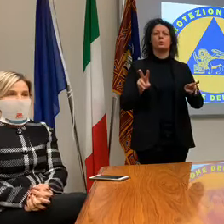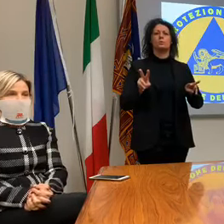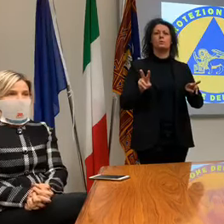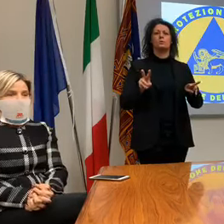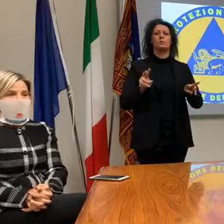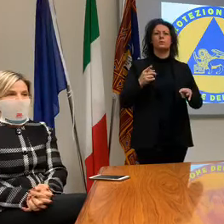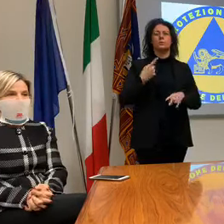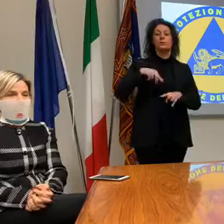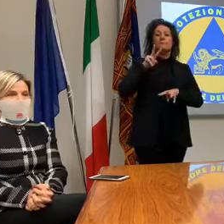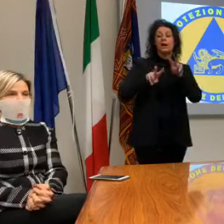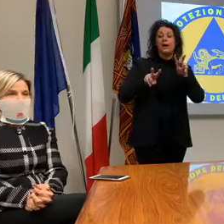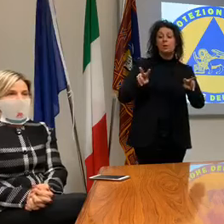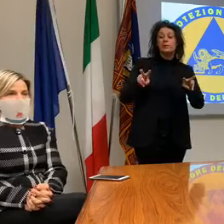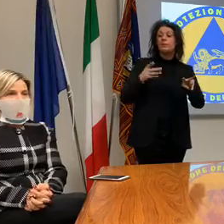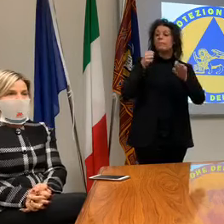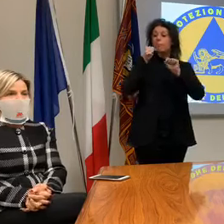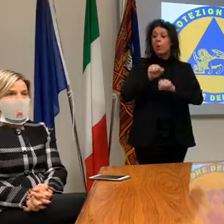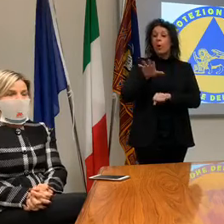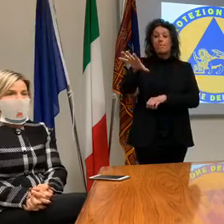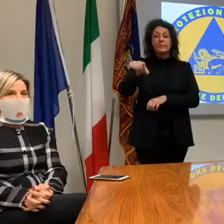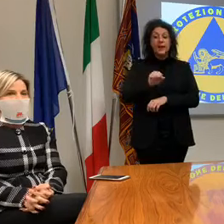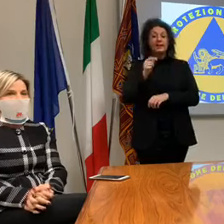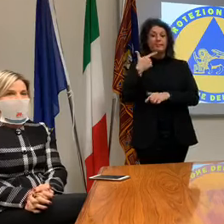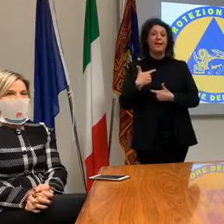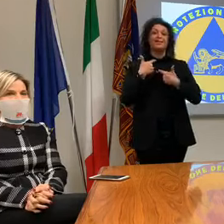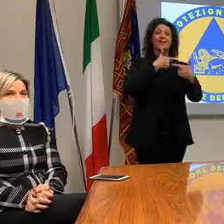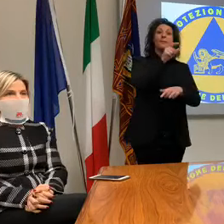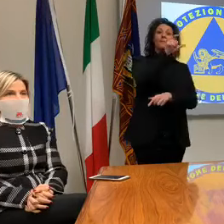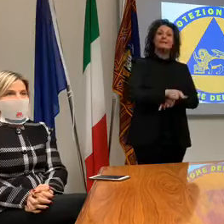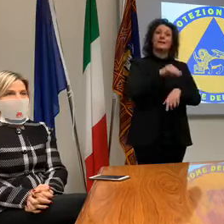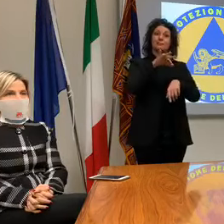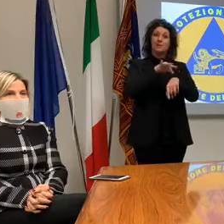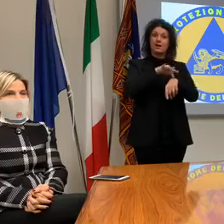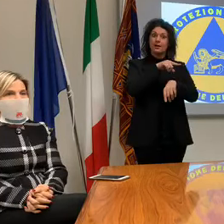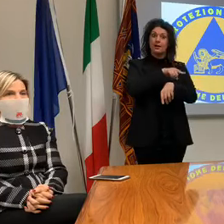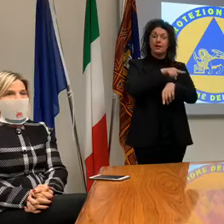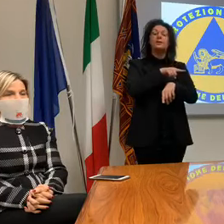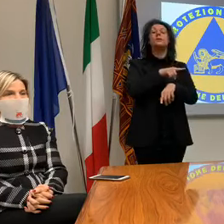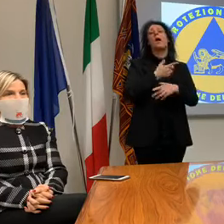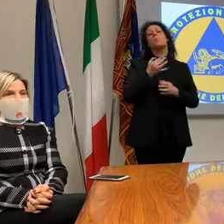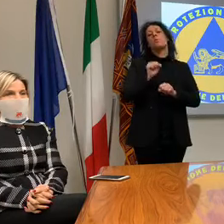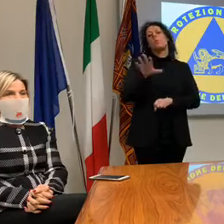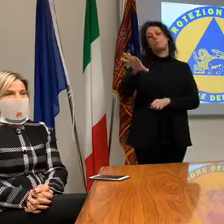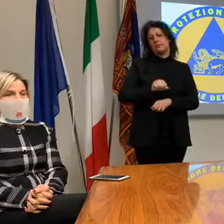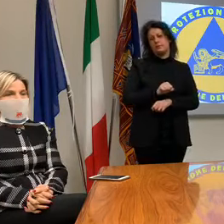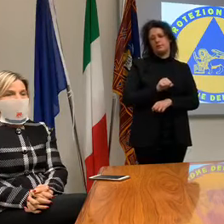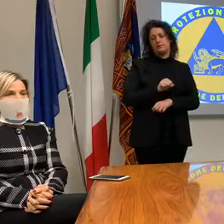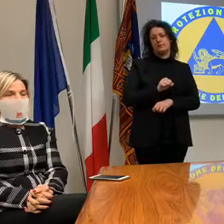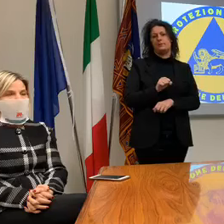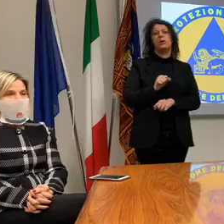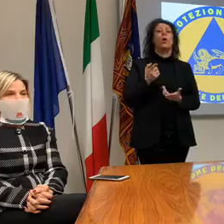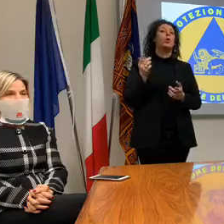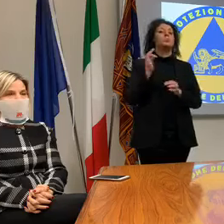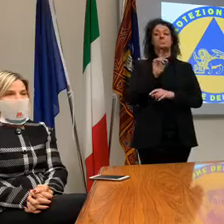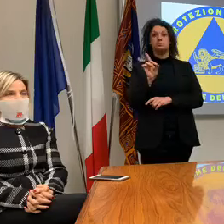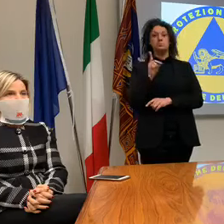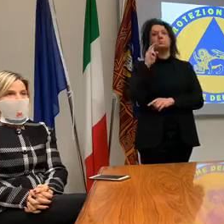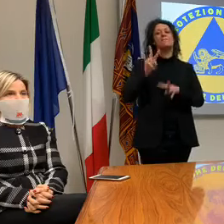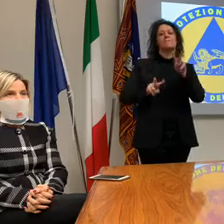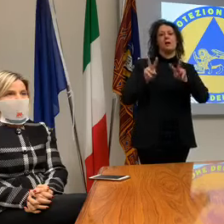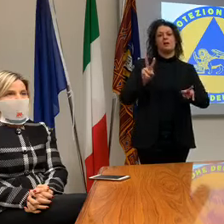per dedicarlo a questi pazienti. Non entro nel merito delle valutazioni, non entro nel merito anche